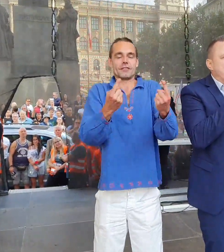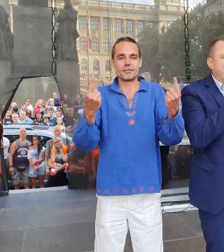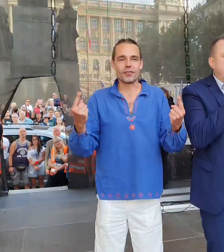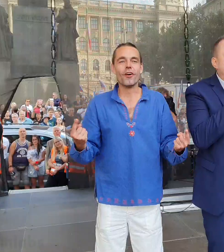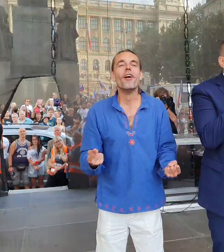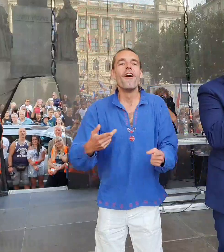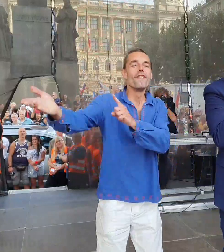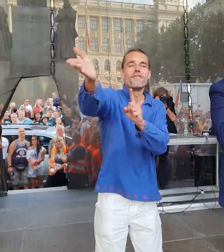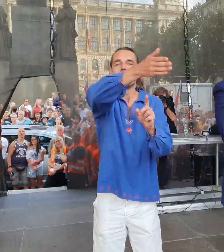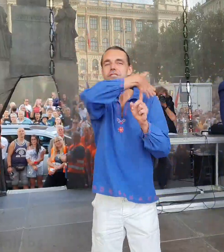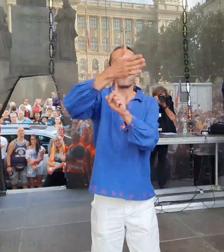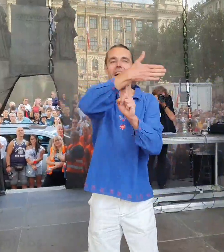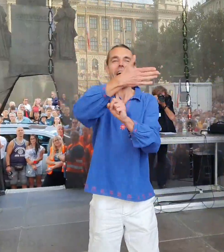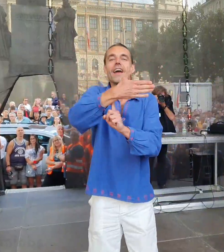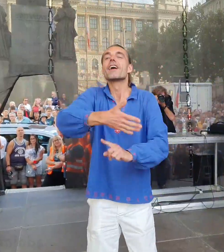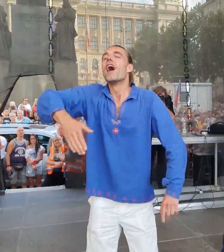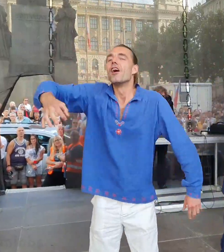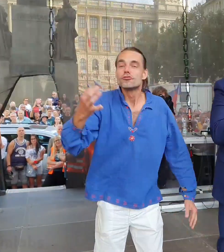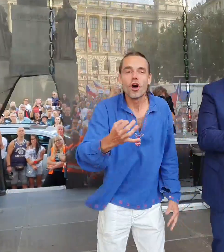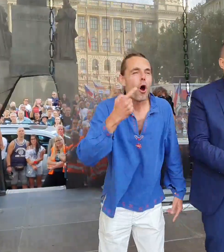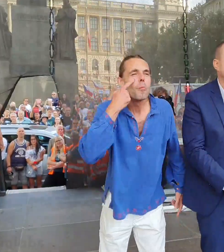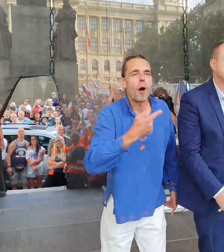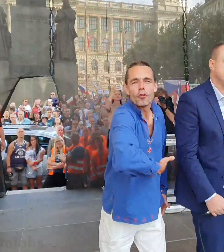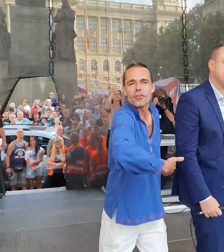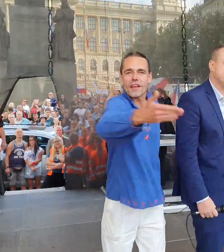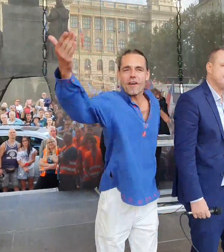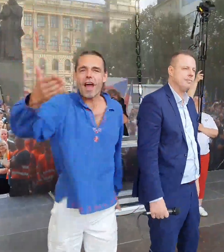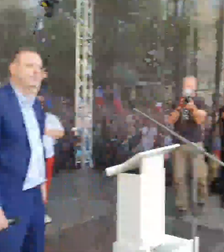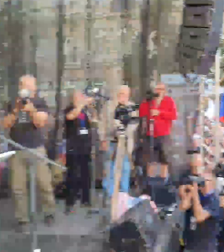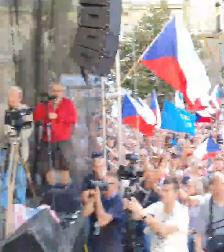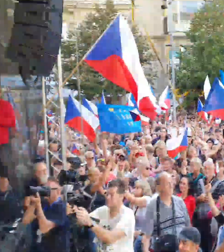to nejsou lajky Ruska, co říkáte!